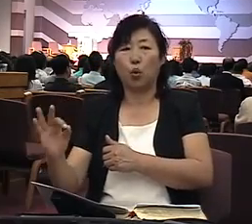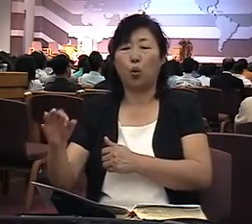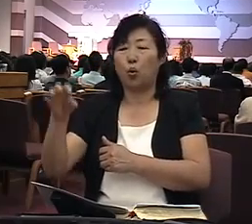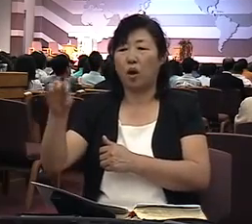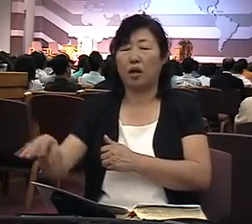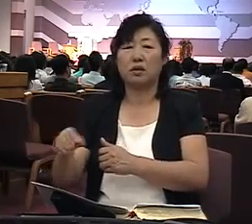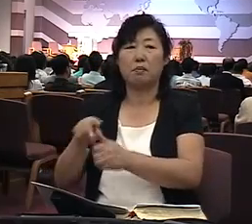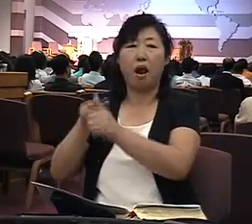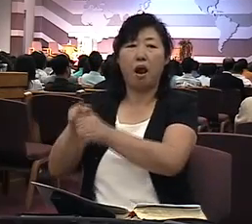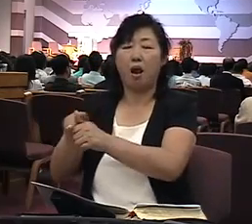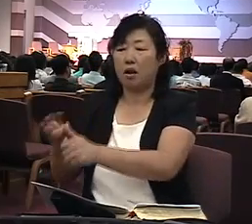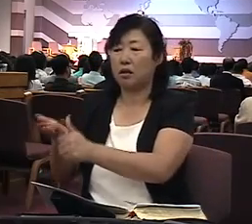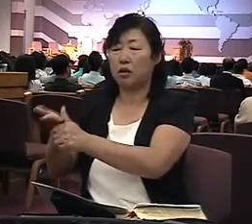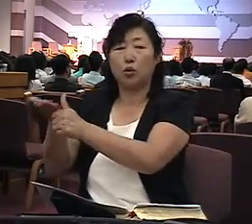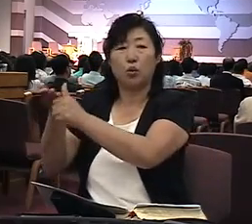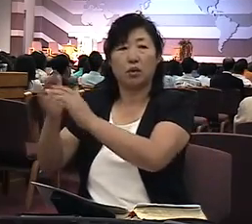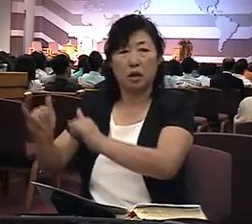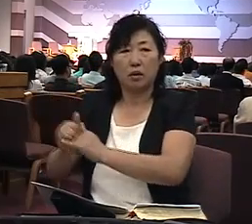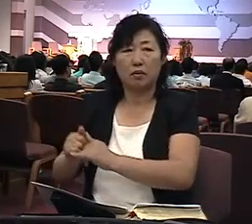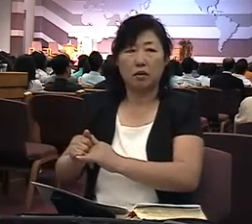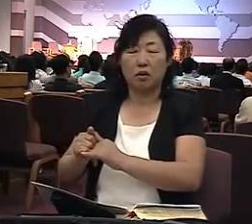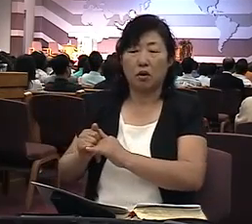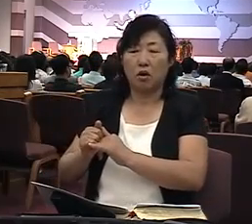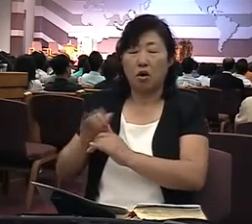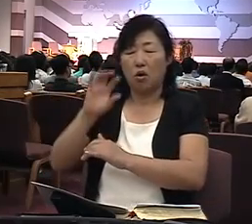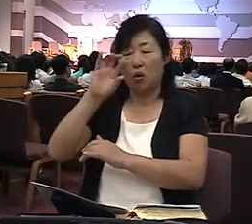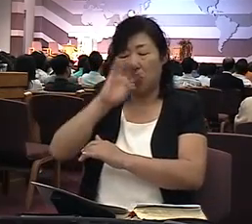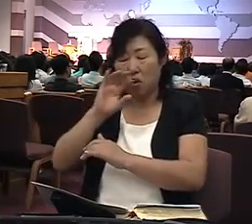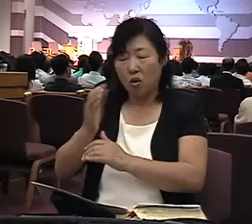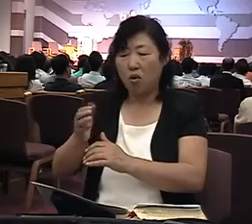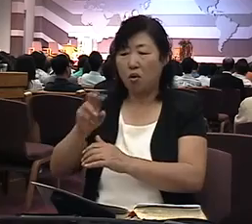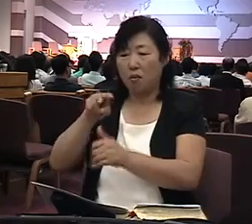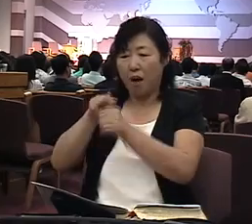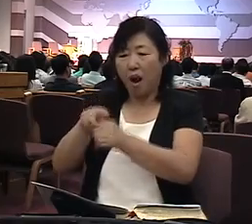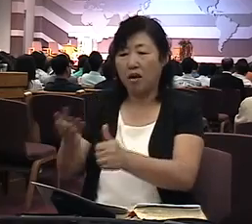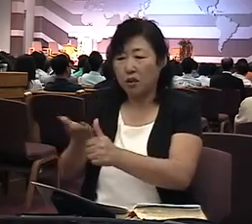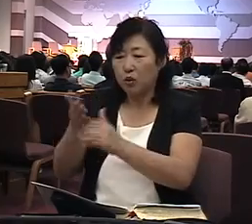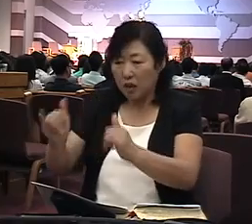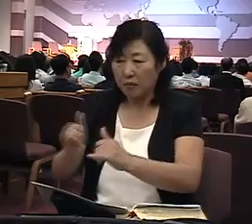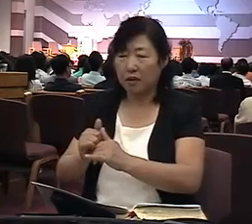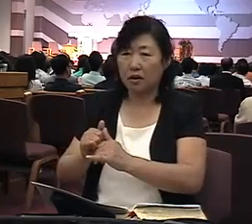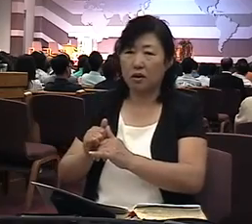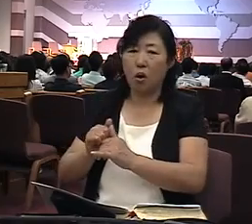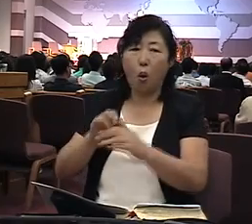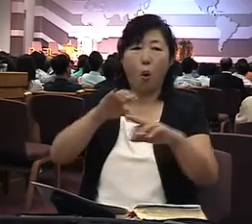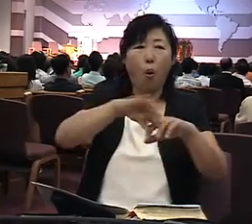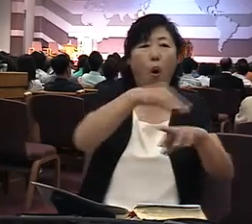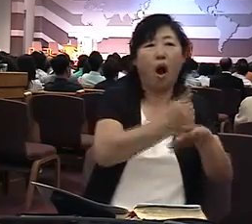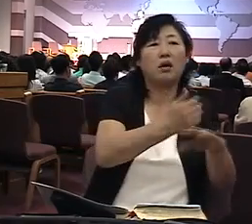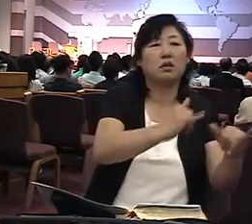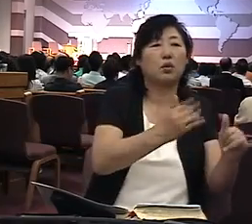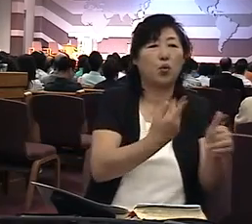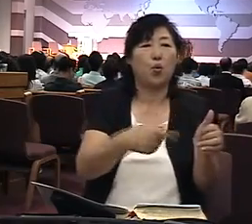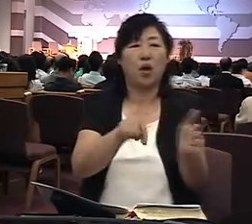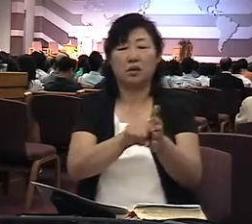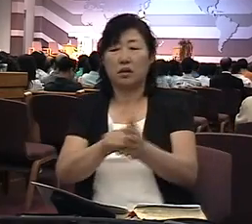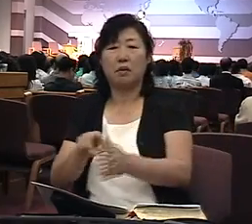키우는 자들이 정말 고된 훈련을 통해서 정말 왕들을 위하여 들여져야 되는 말들이기 때문에